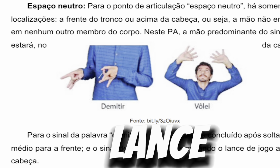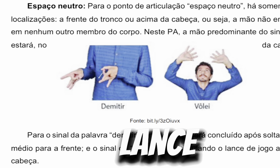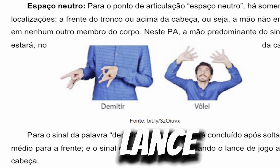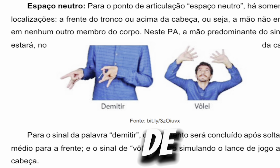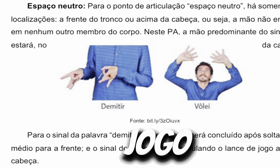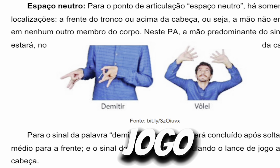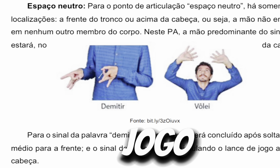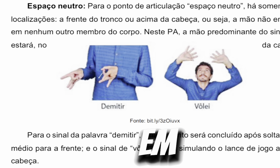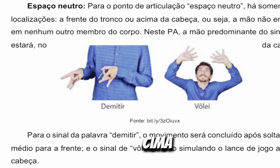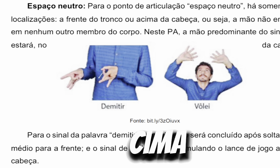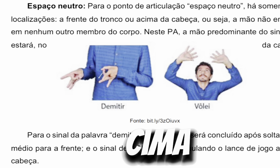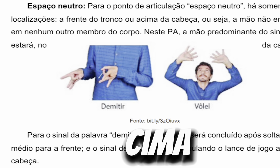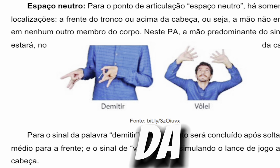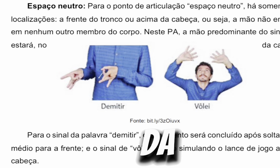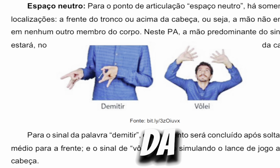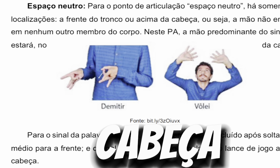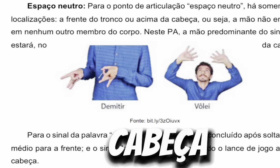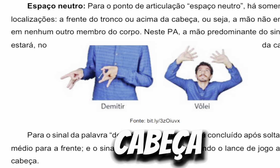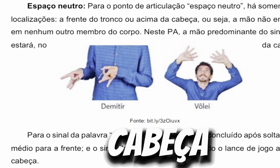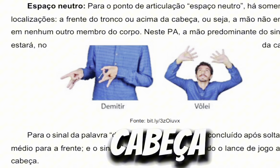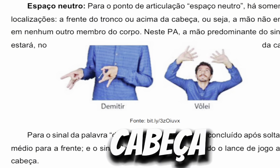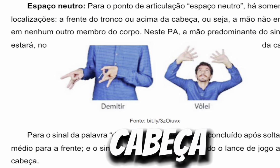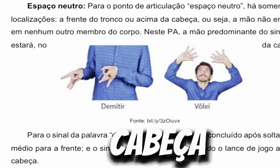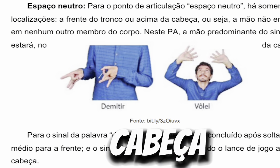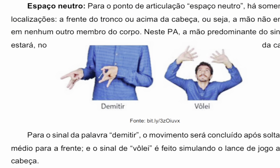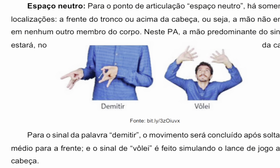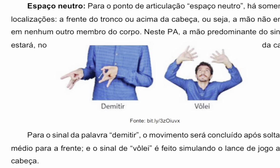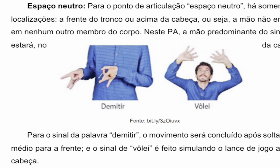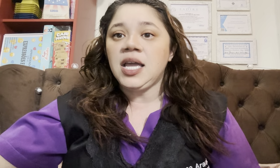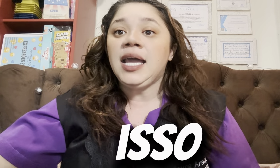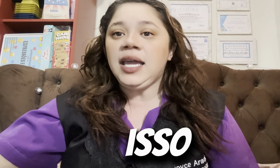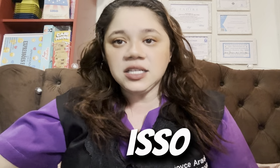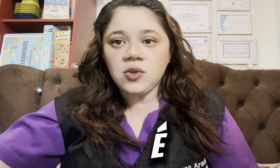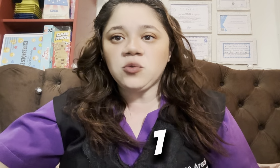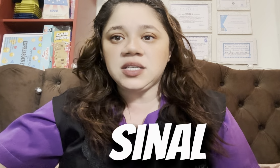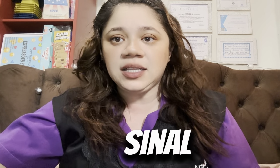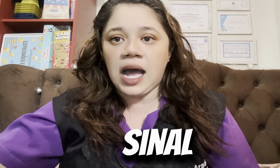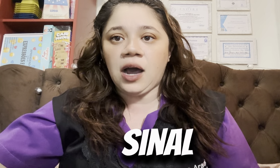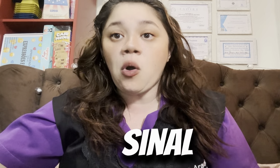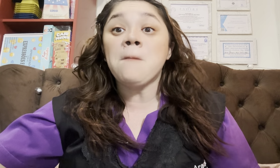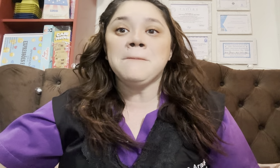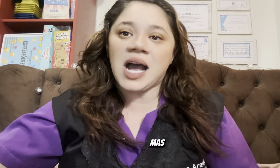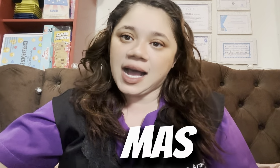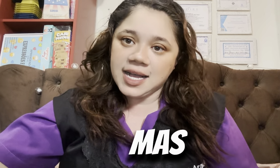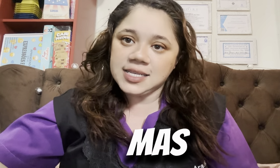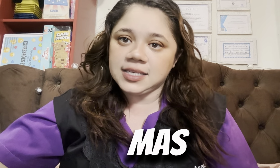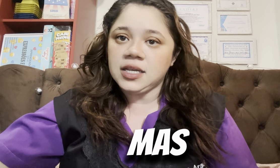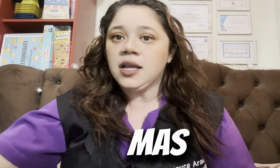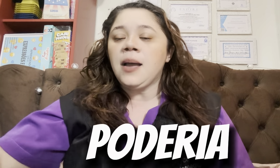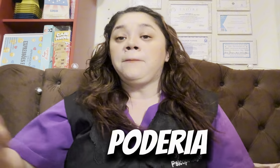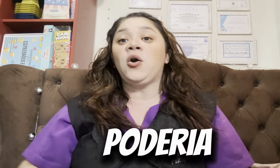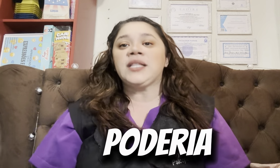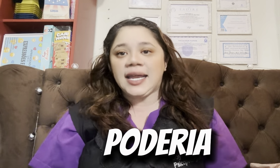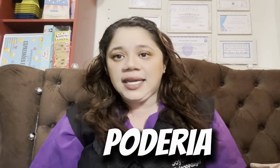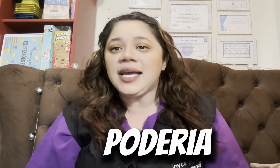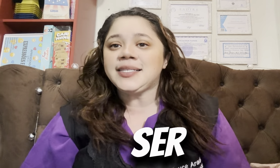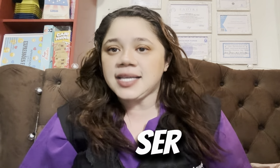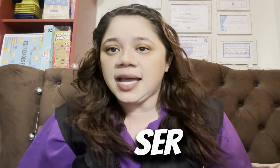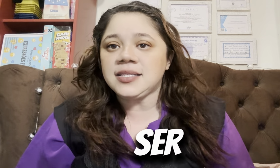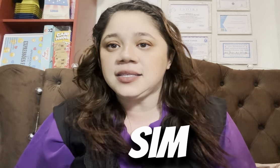lance de jogo em cima da cabeça. Isso é um sinal, mas poderia ser,